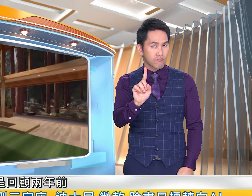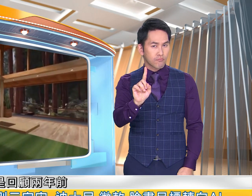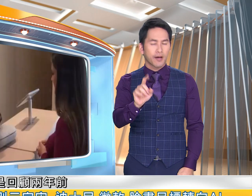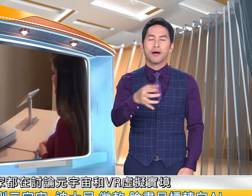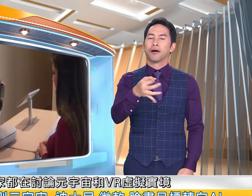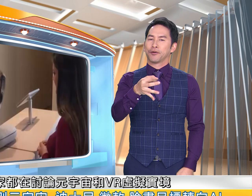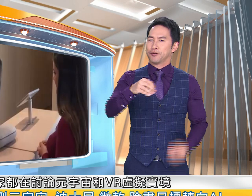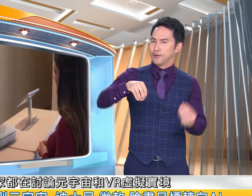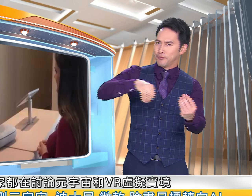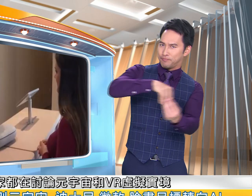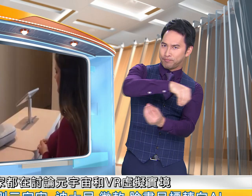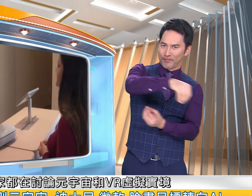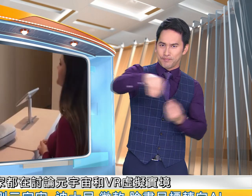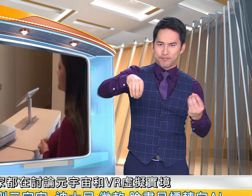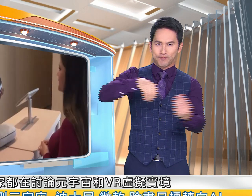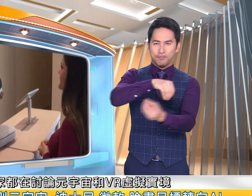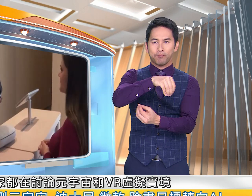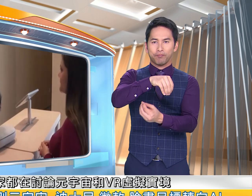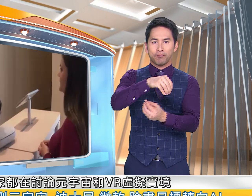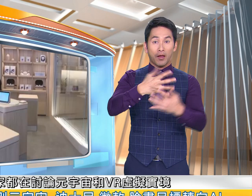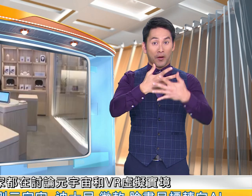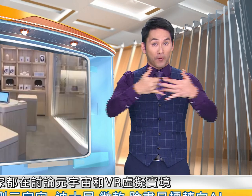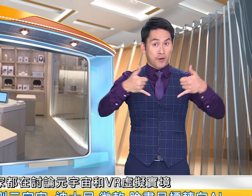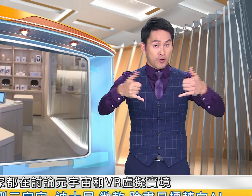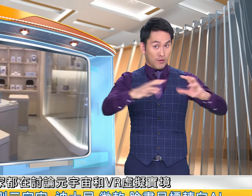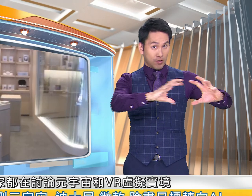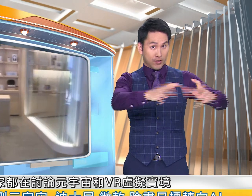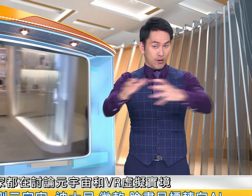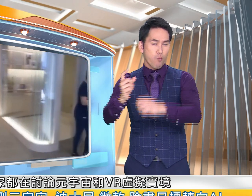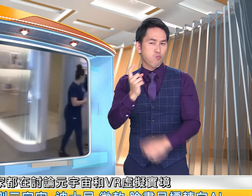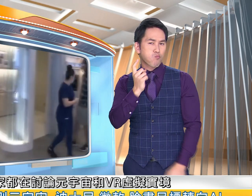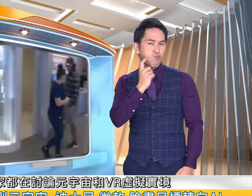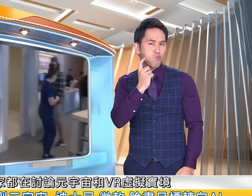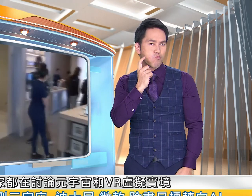大家都在讨论元宇宙和 VR 虚拟实境。